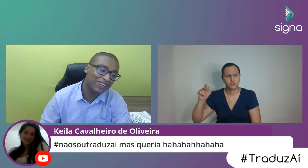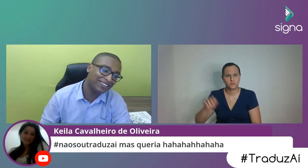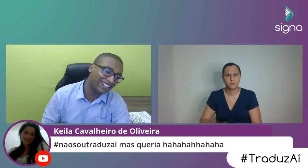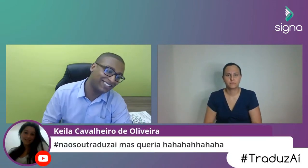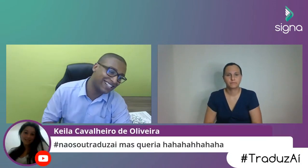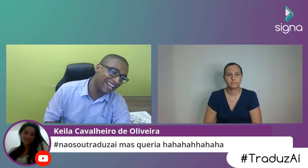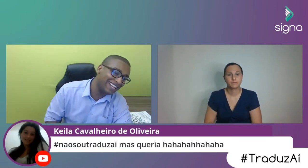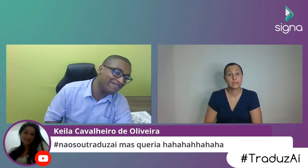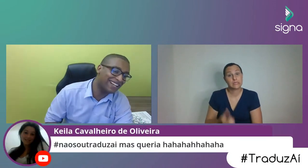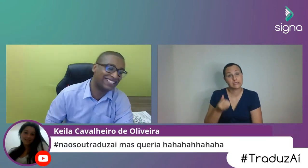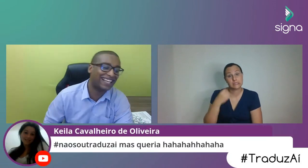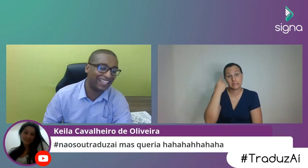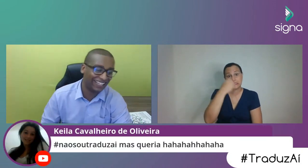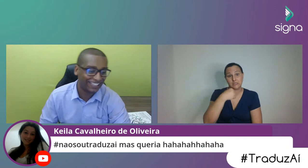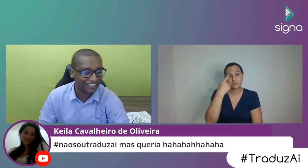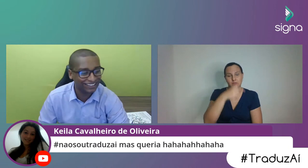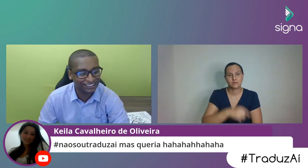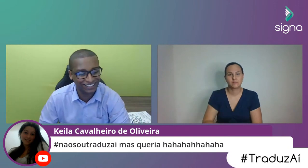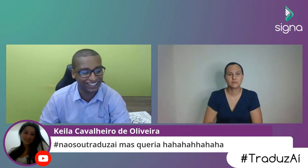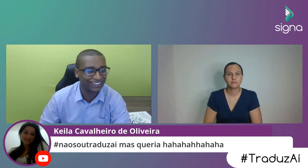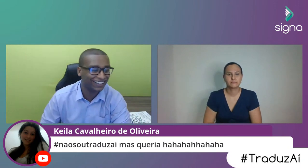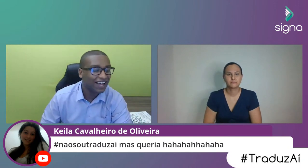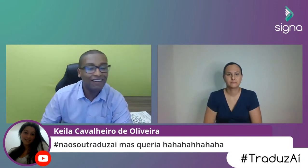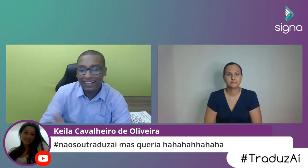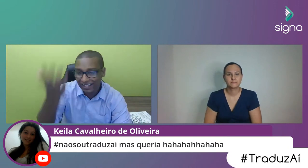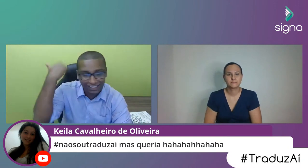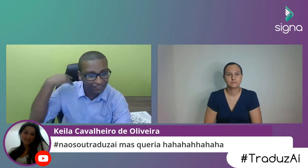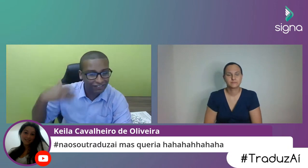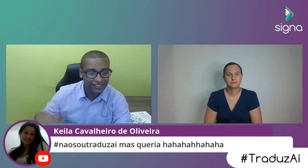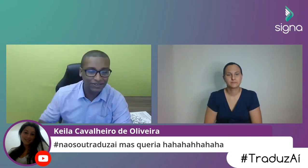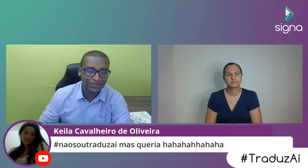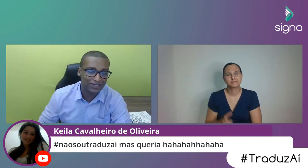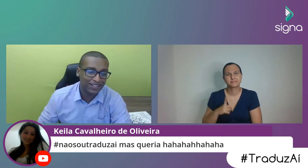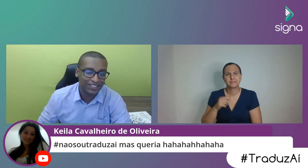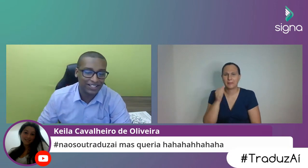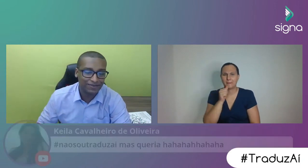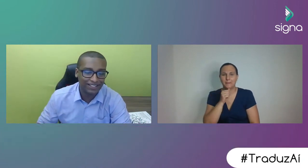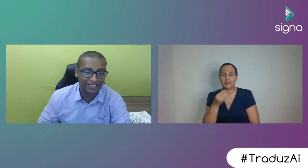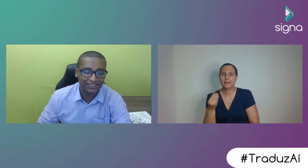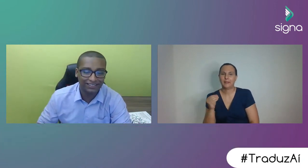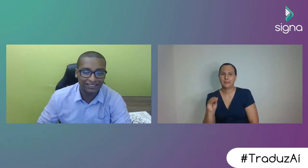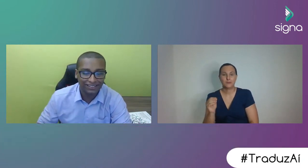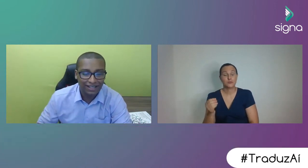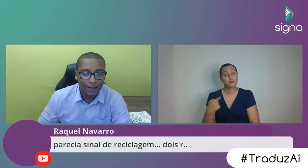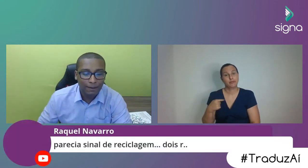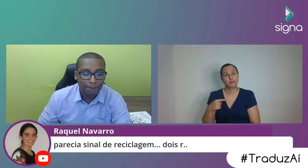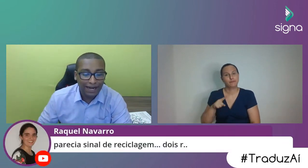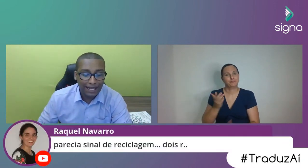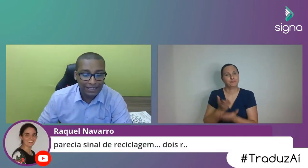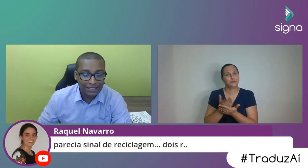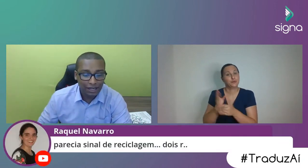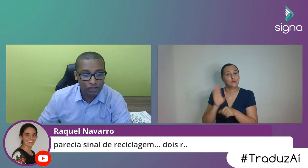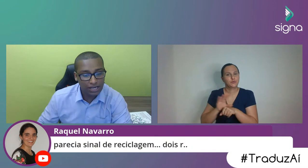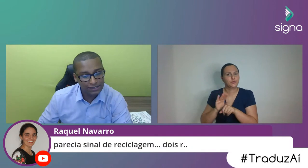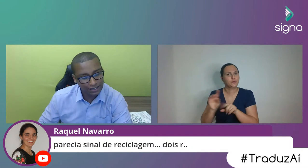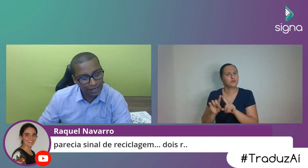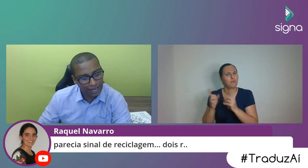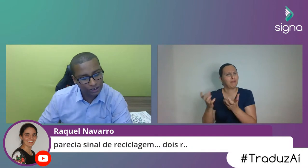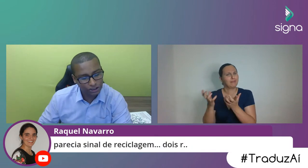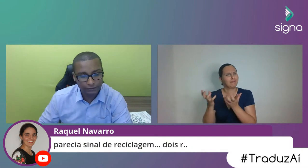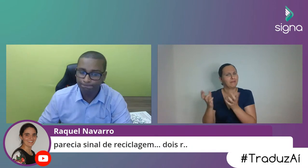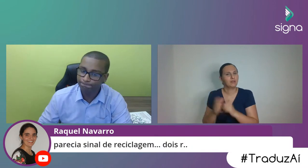Keila, não sou Traduzaí, mas queria. Ué, Keila, vem fazer um curso com a gente, minha querida. Parece sinal